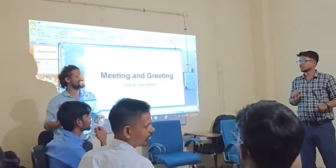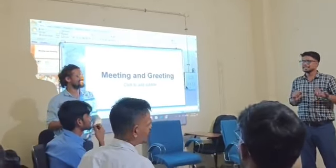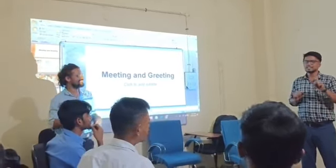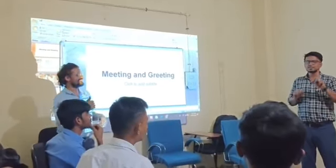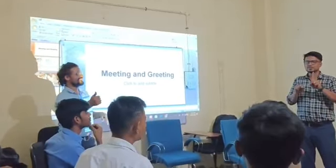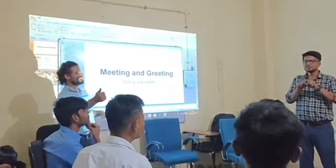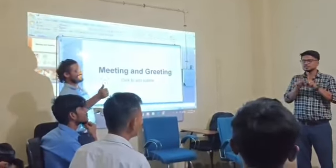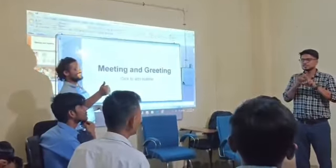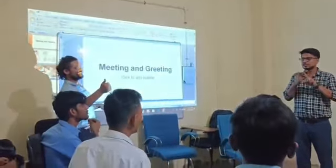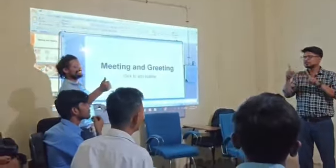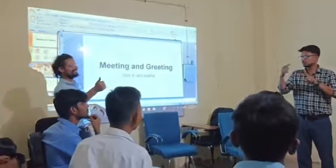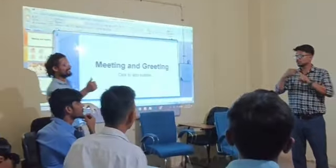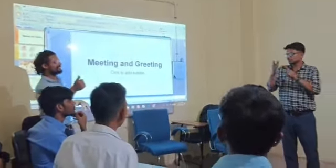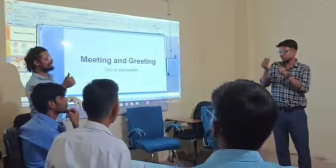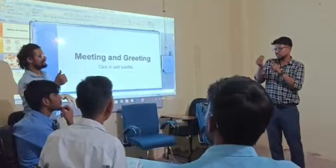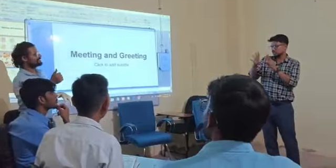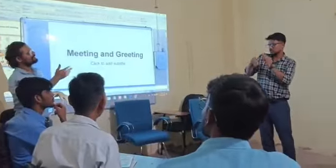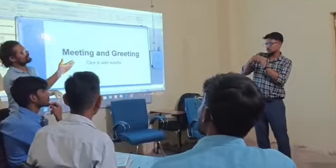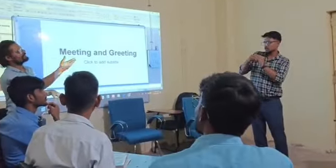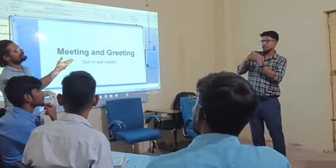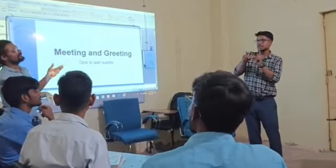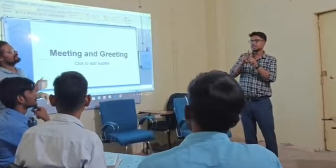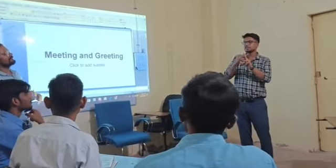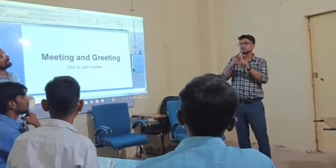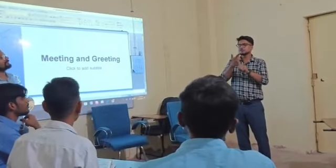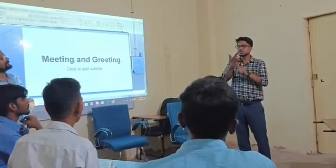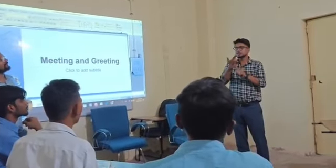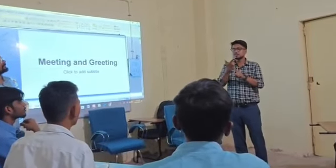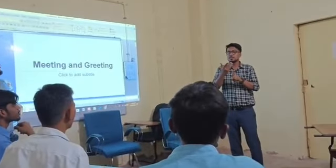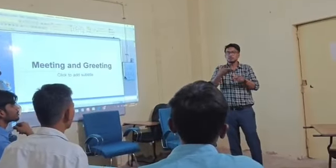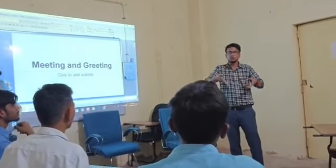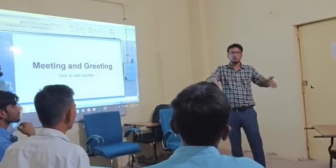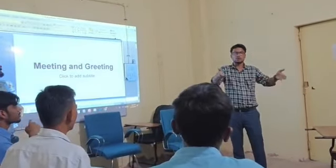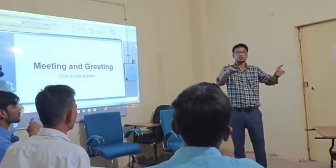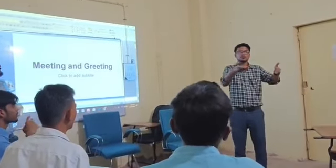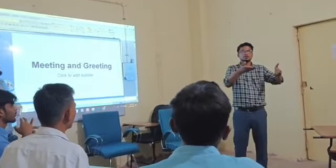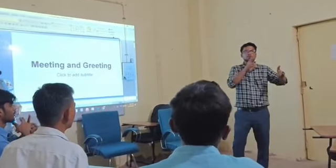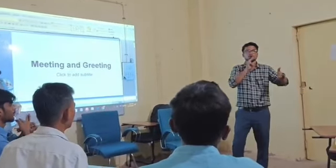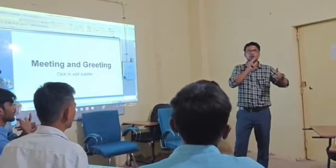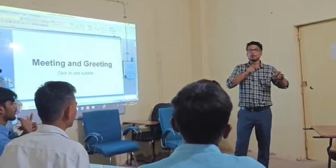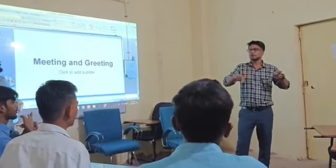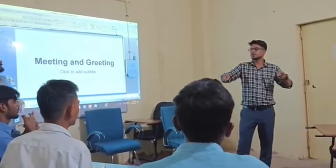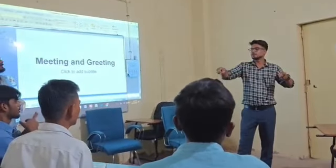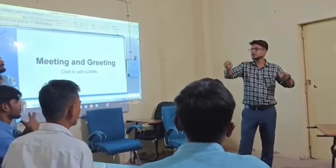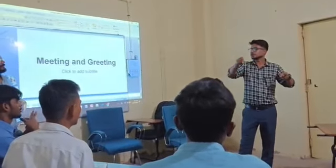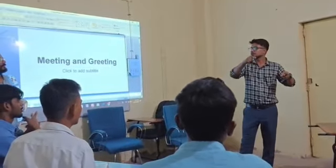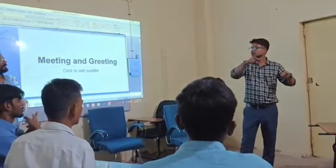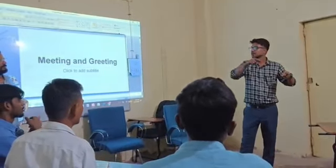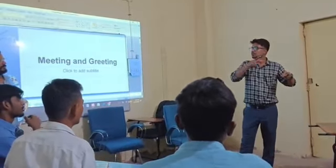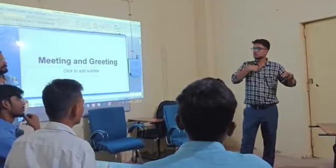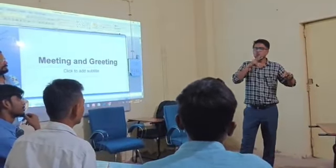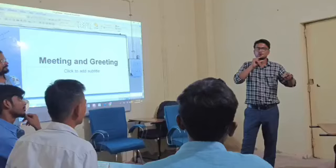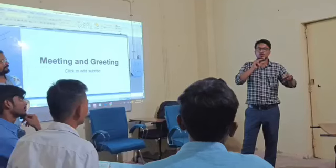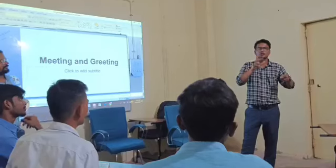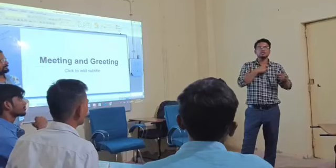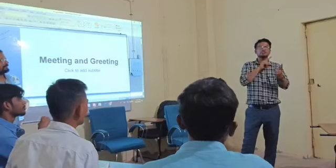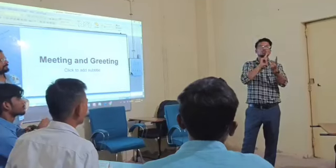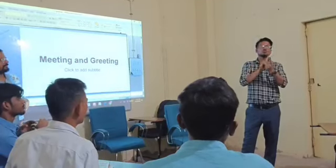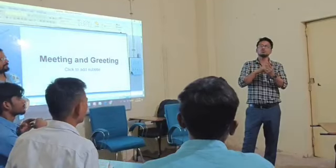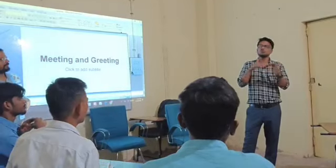एक डिफरेंस जानते हैं आप लोग? एक डिफरेंस जैसे हम लोग हैं बोलने वाले हैं, ठीक है। तो जब बोलने वाले जो दो लोग